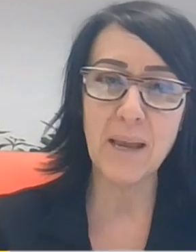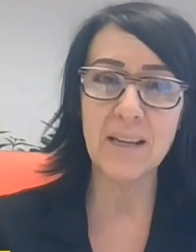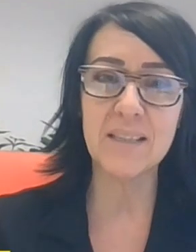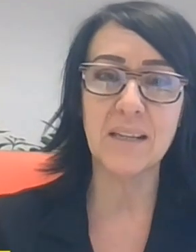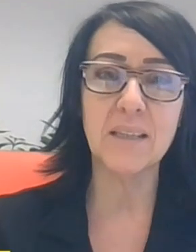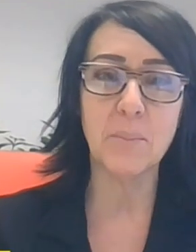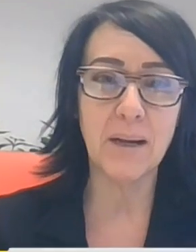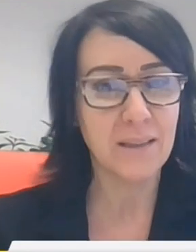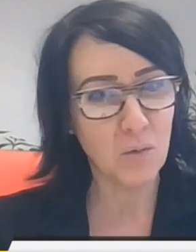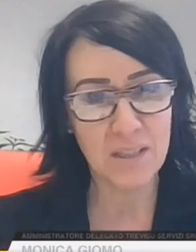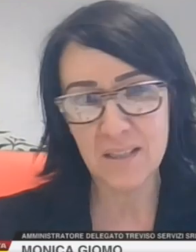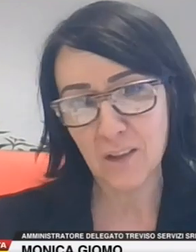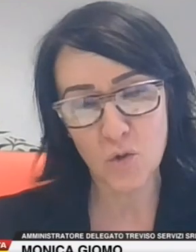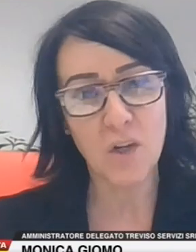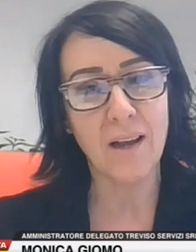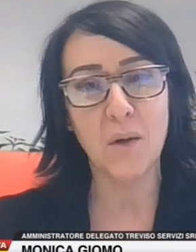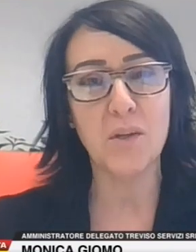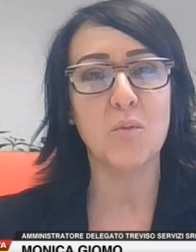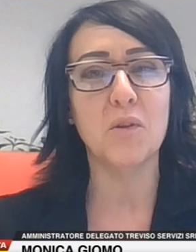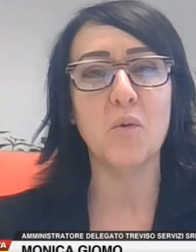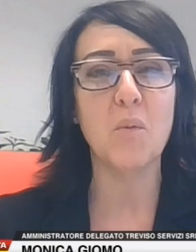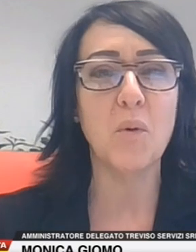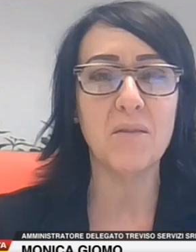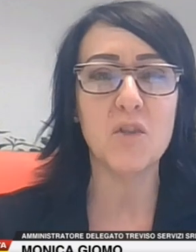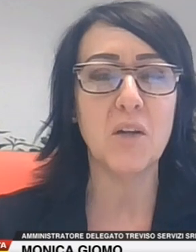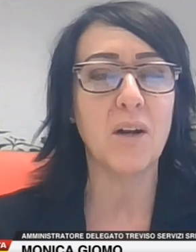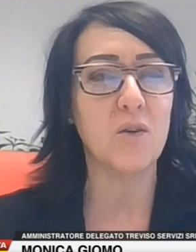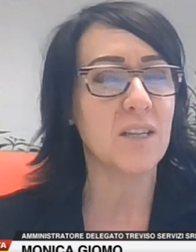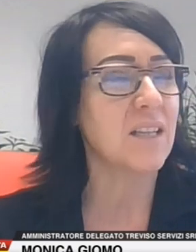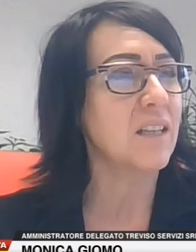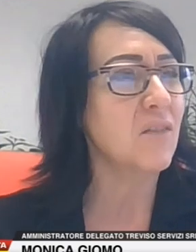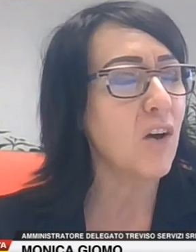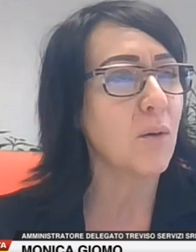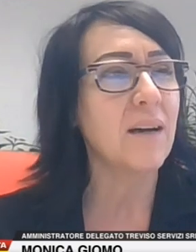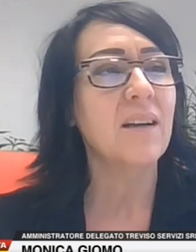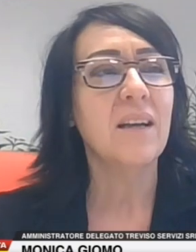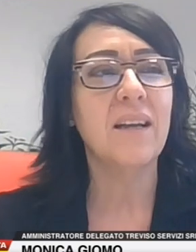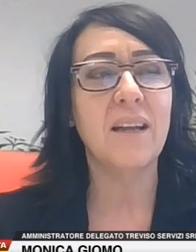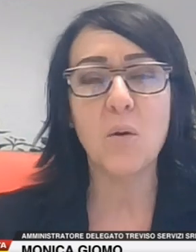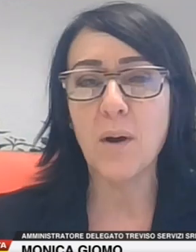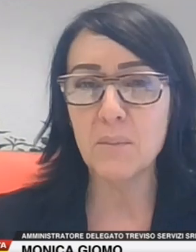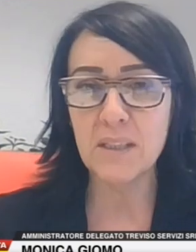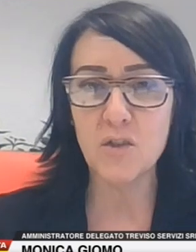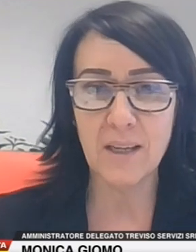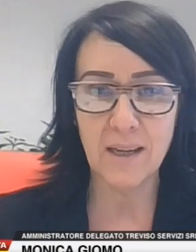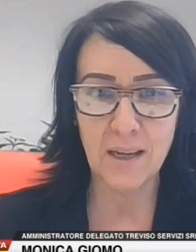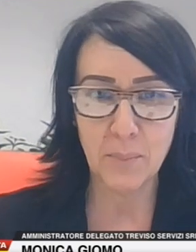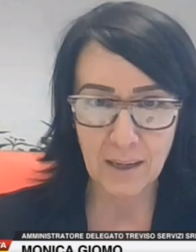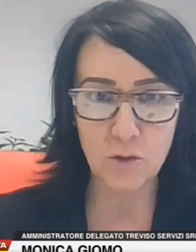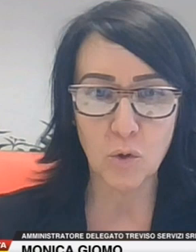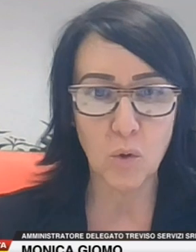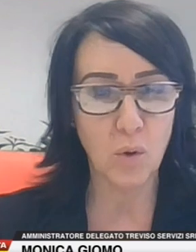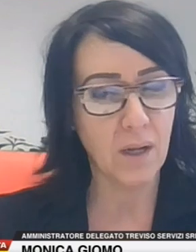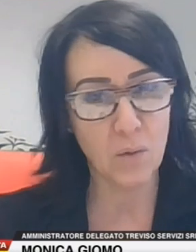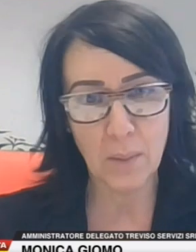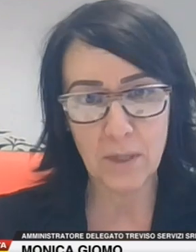una mail scritta da parte di un assistente sociale qui, insomma, di un comune vicino alla nostra sede di Villorba, la quale mi dice che ha